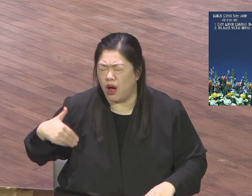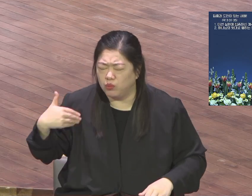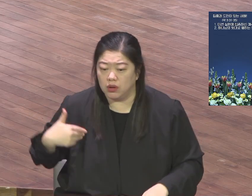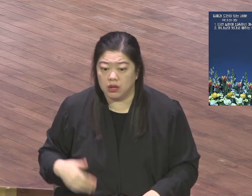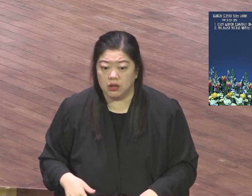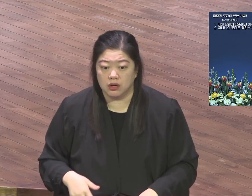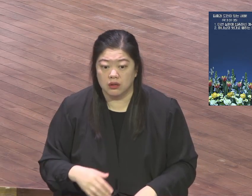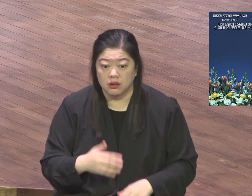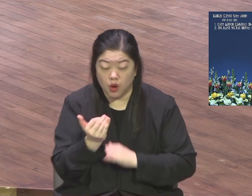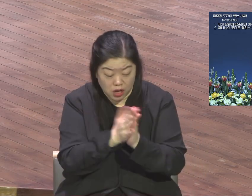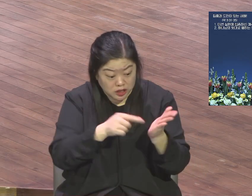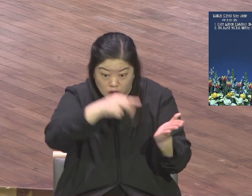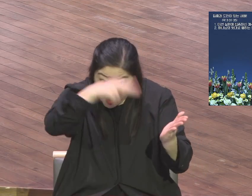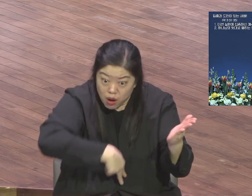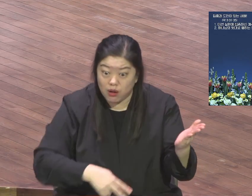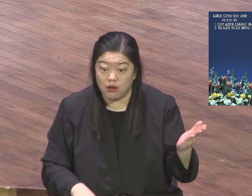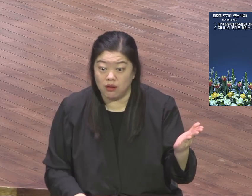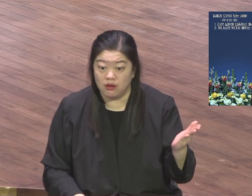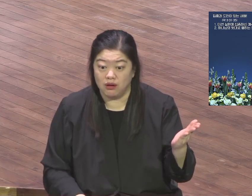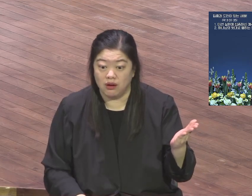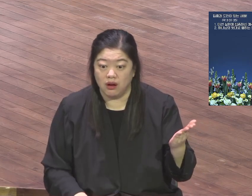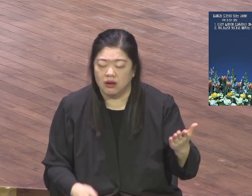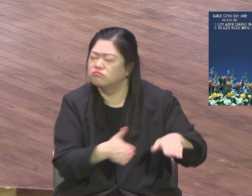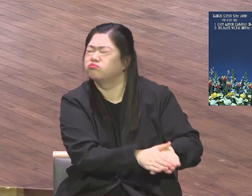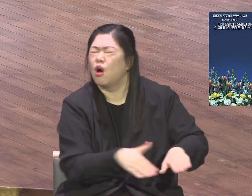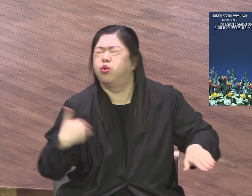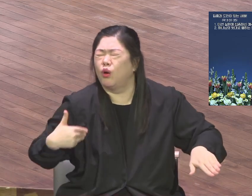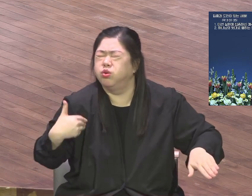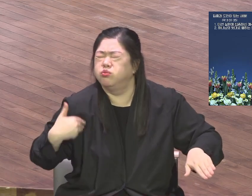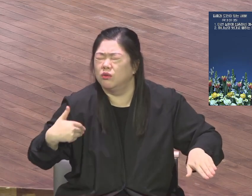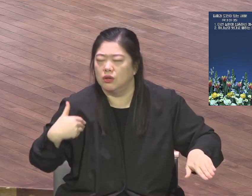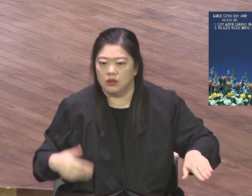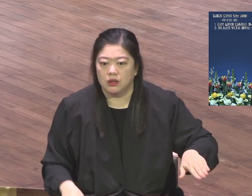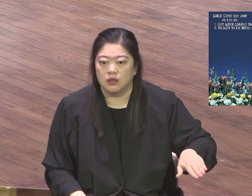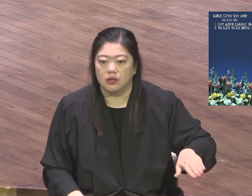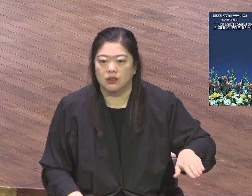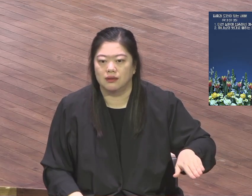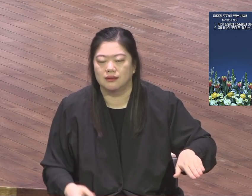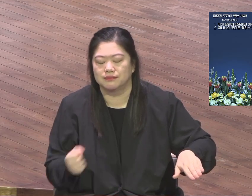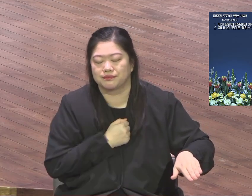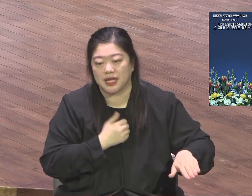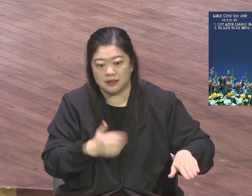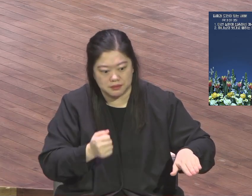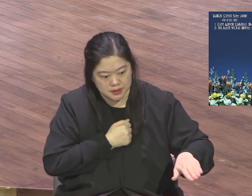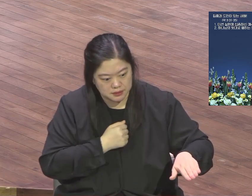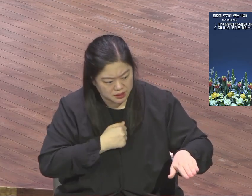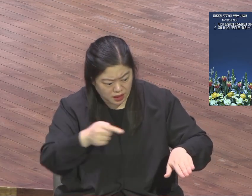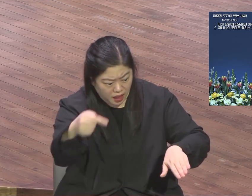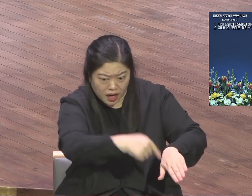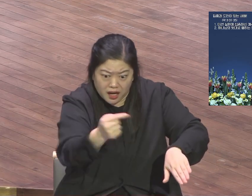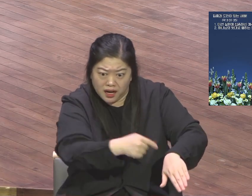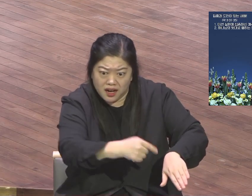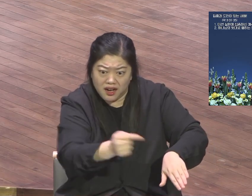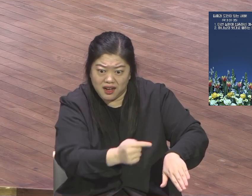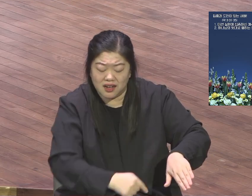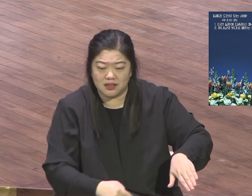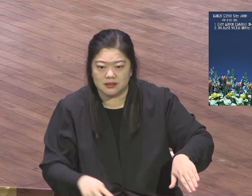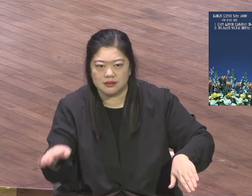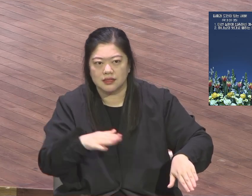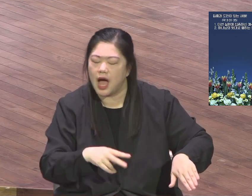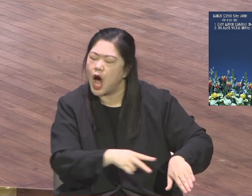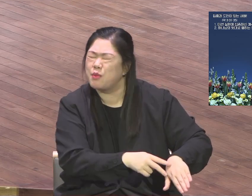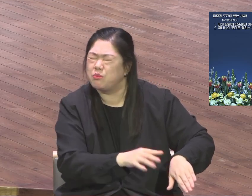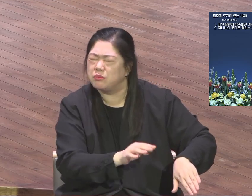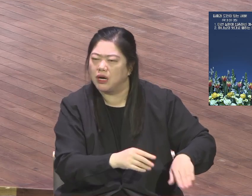성경 보고 하나님이 누군지 하나님을 좀 알아라. 그리고 하나님 뜻이 무엇인지 좀 알아라. 이 순간 이